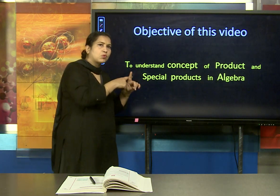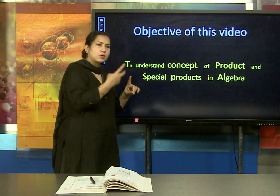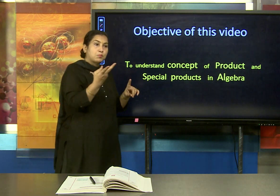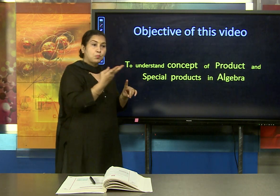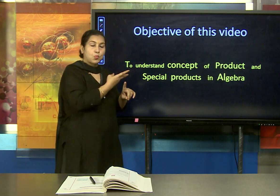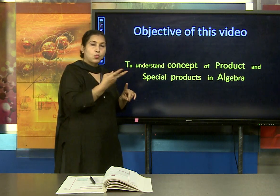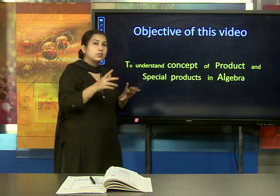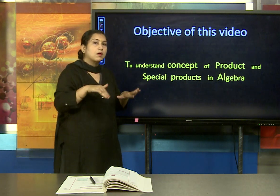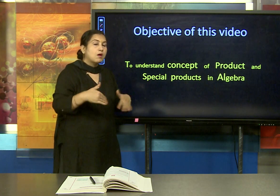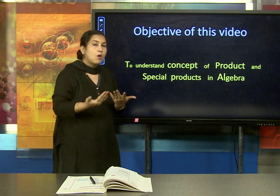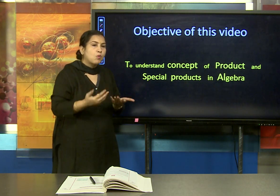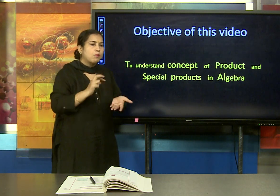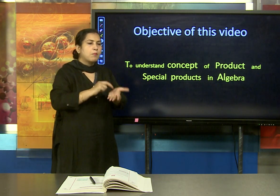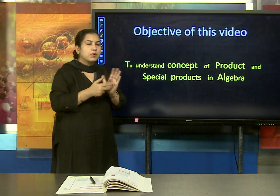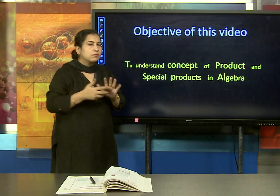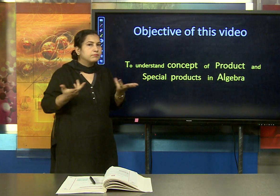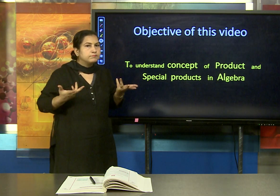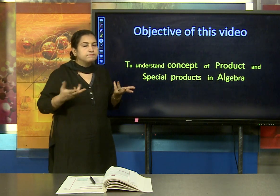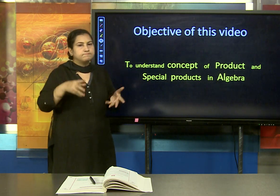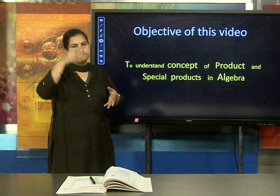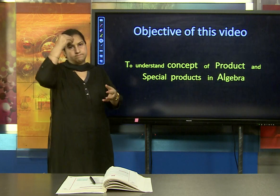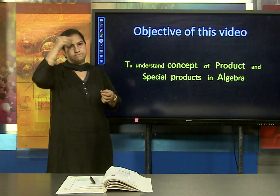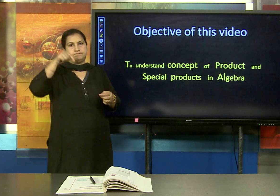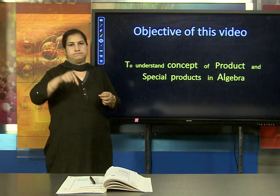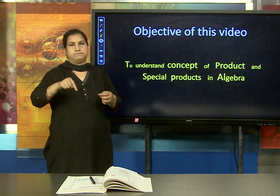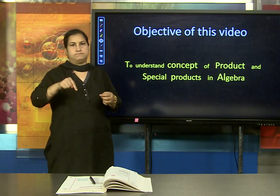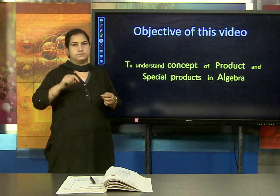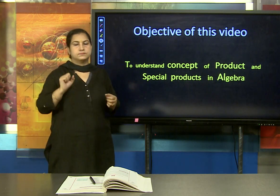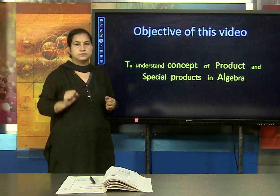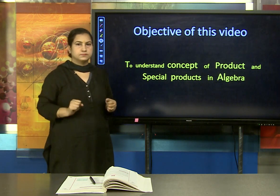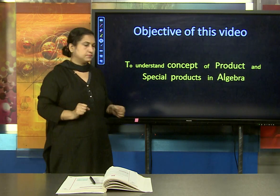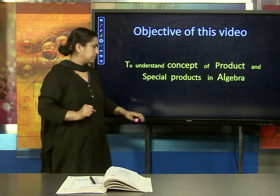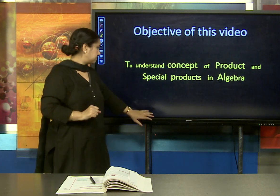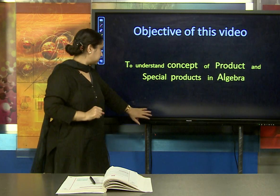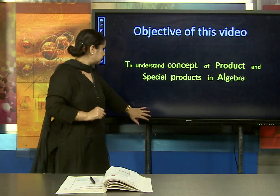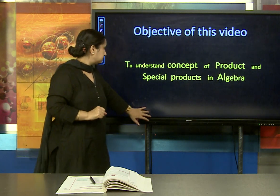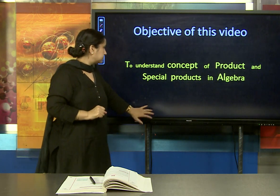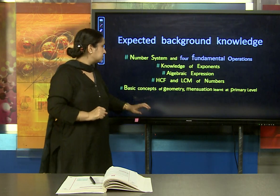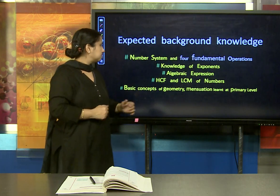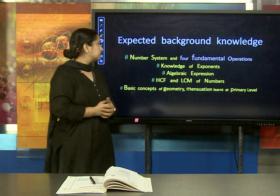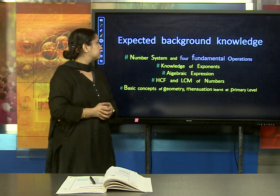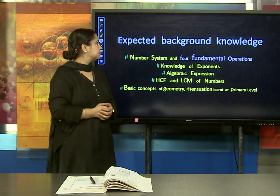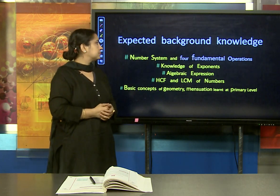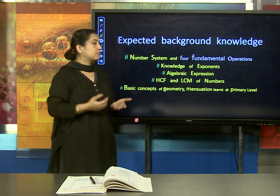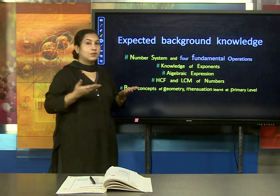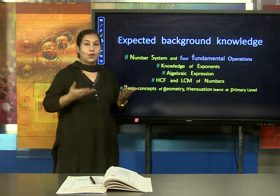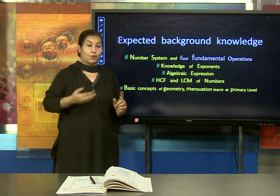कॉन्सेप्ट को समझना और प्रोडक्ट को समझना, कैसे ये स्पेशल प्रोडक्ट कहलाता है इसको समझना।